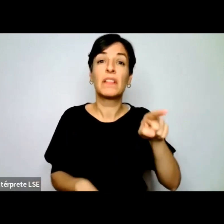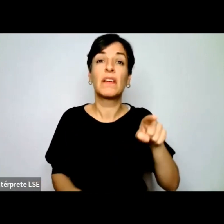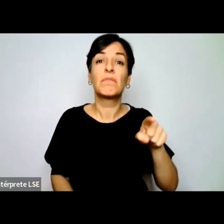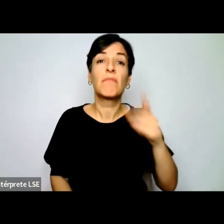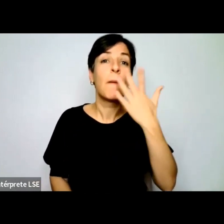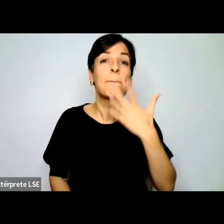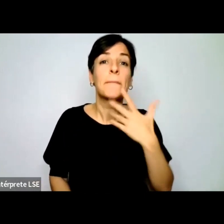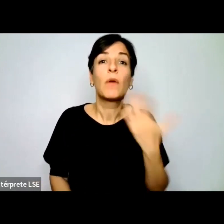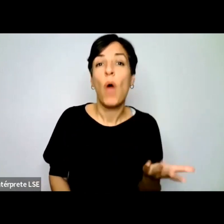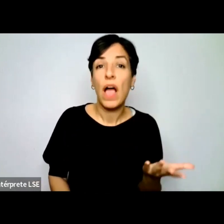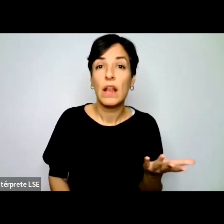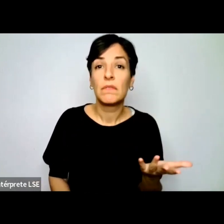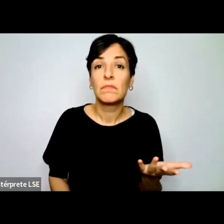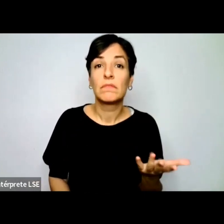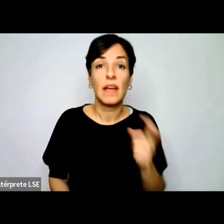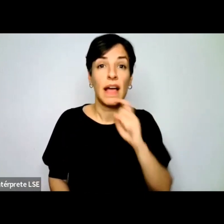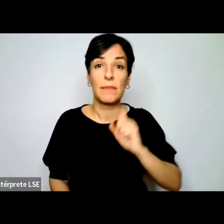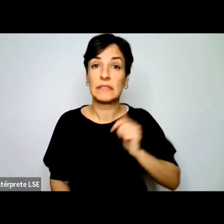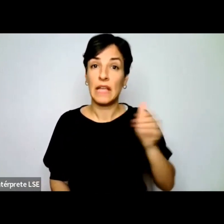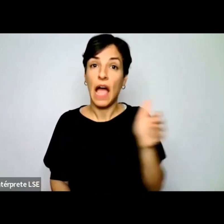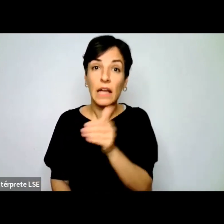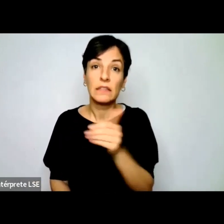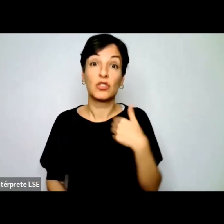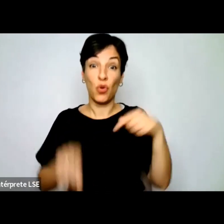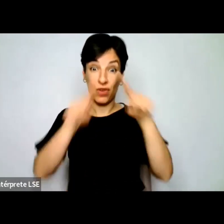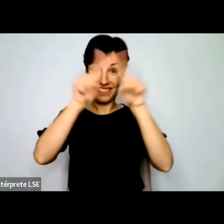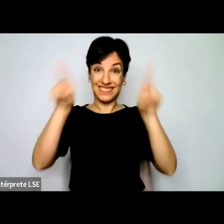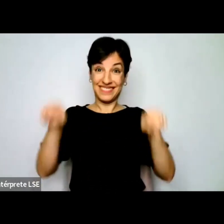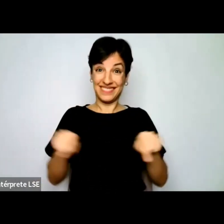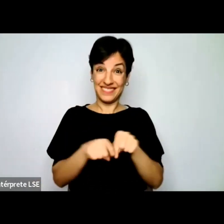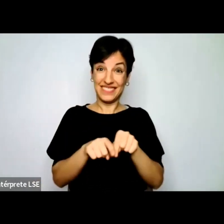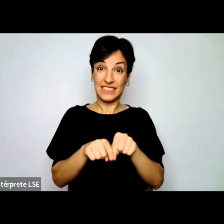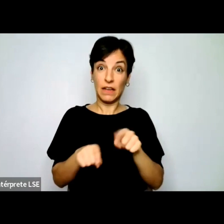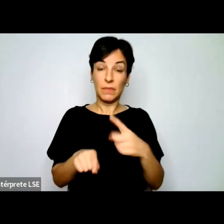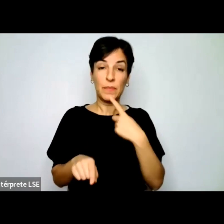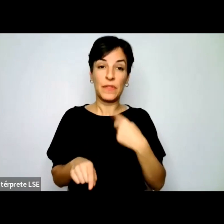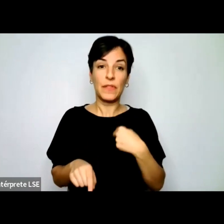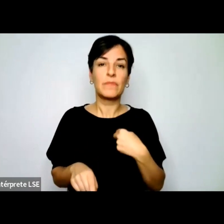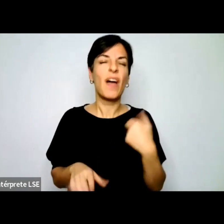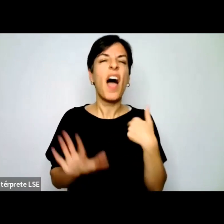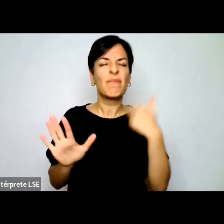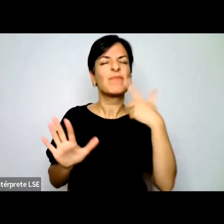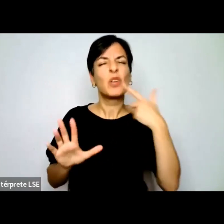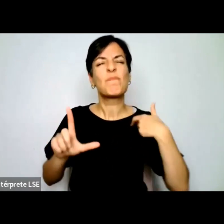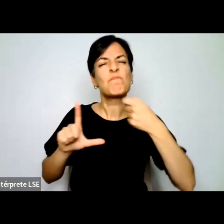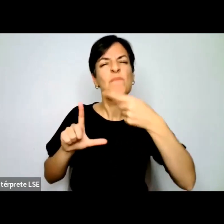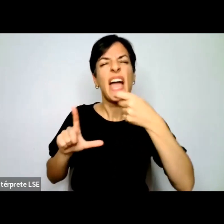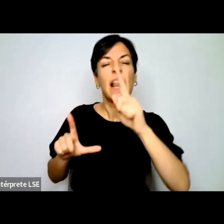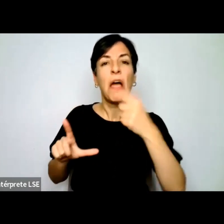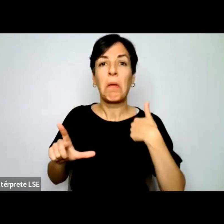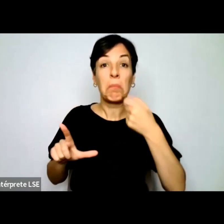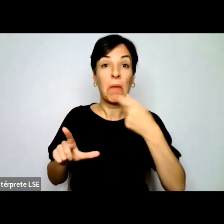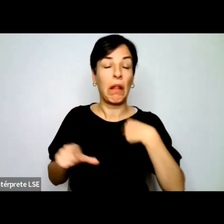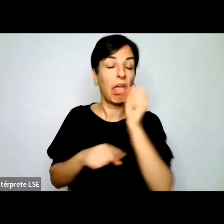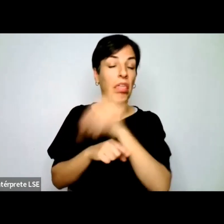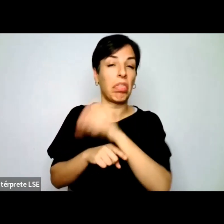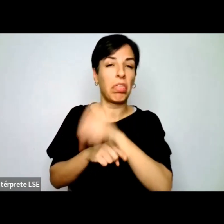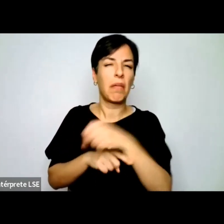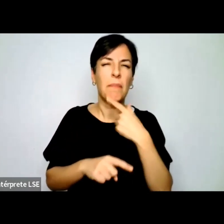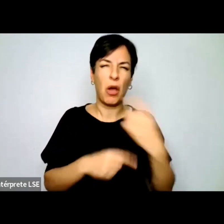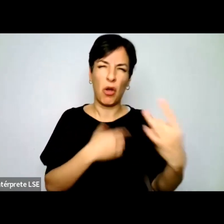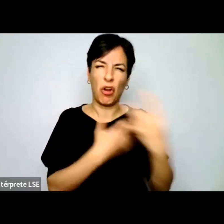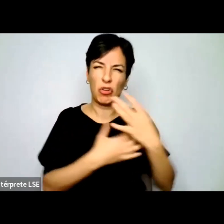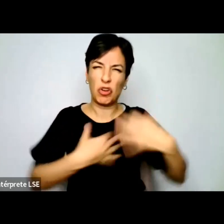sencillo. Nos lo comunicáis antes o nos lo ponéis en la fichita, pues yo es que veo el correo electrónico o yo es que no lo veo. Lo que os resulte más